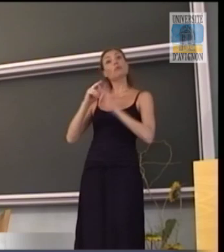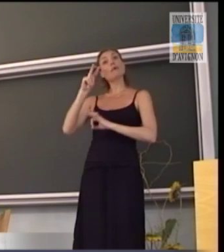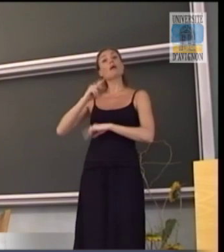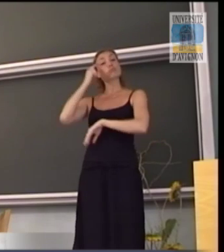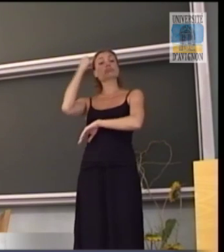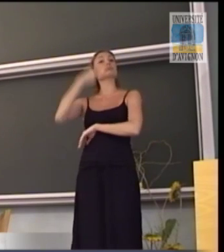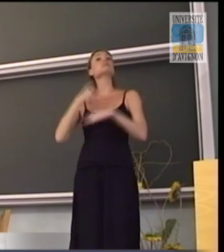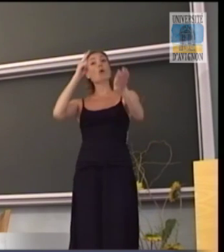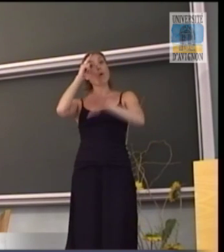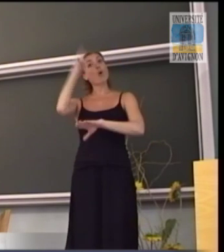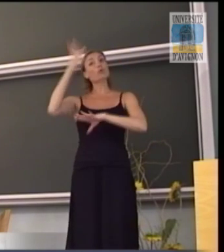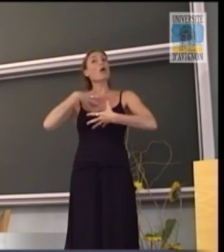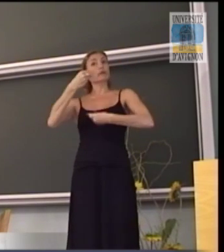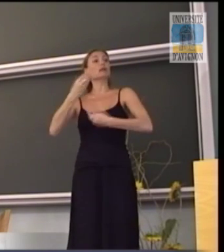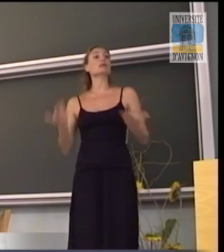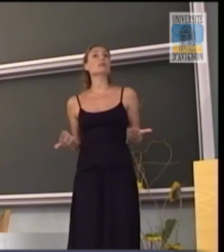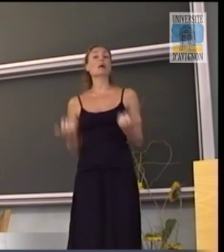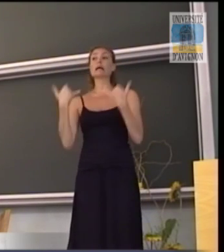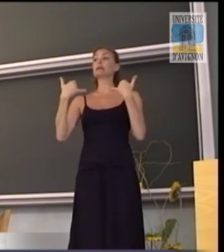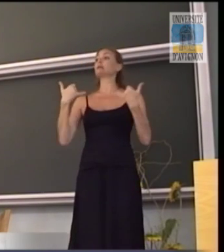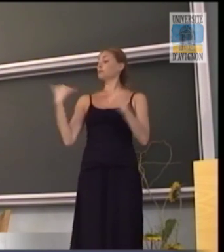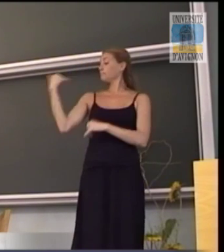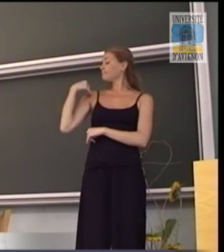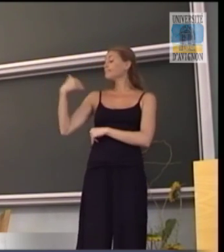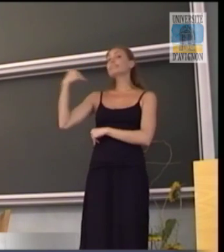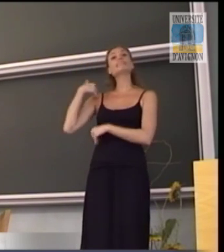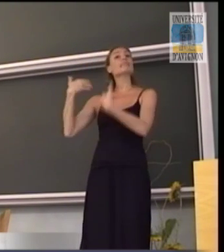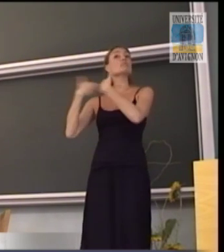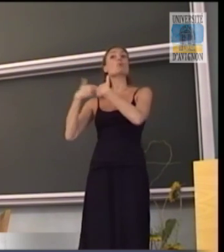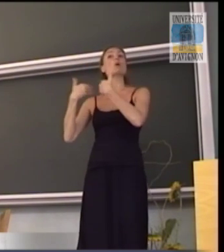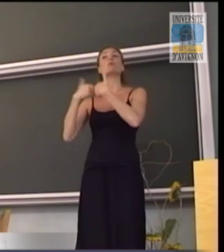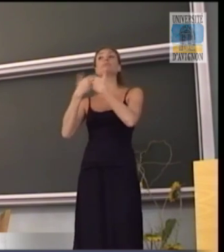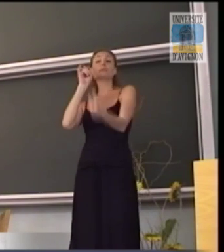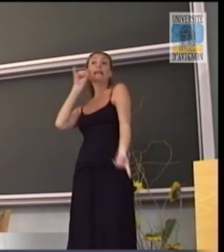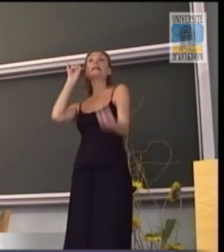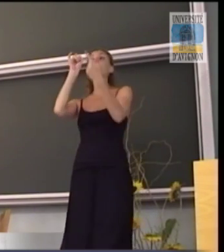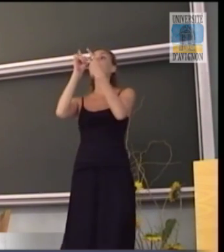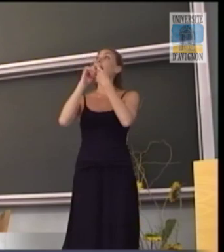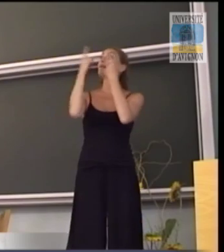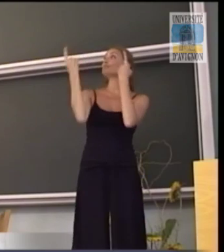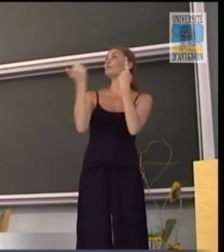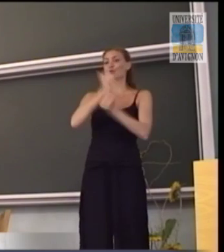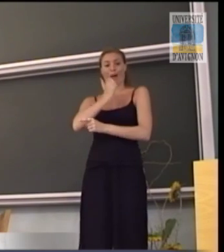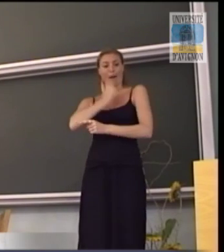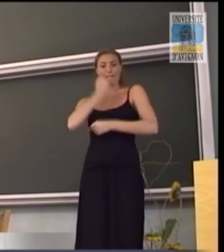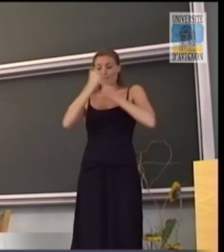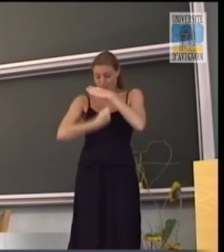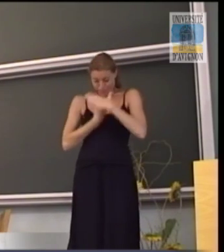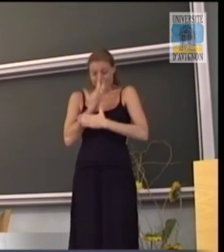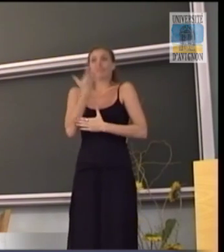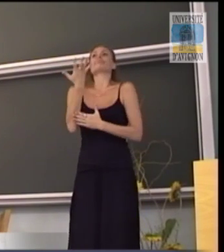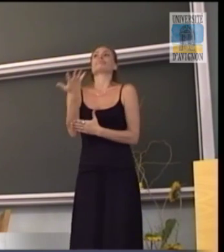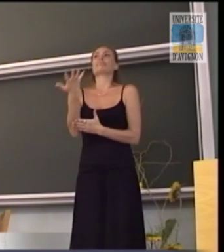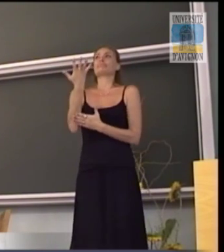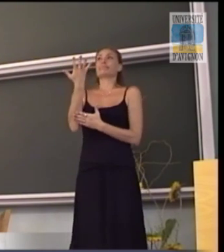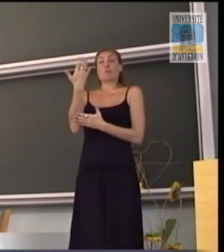aujourd'hui, sur le fait de parler sur cultiver son jardin. Pourquoi j'ai traduit